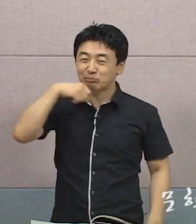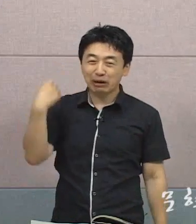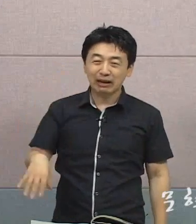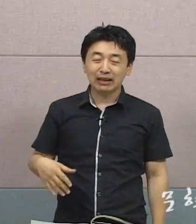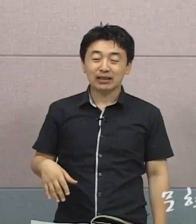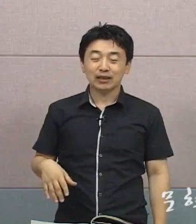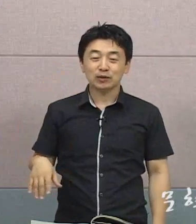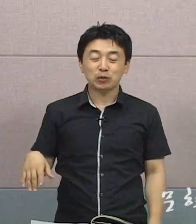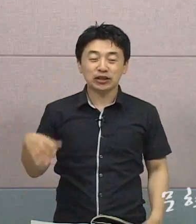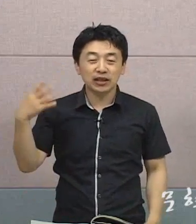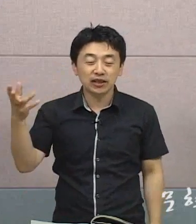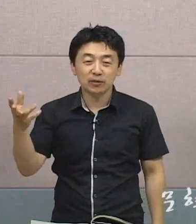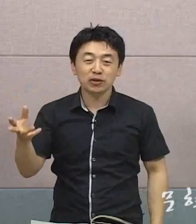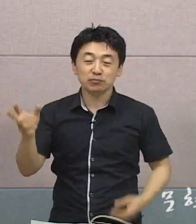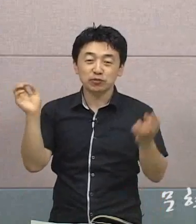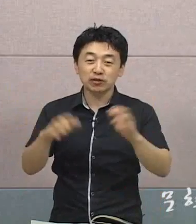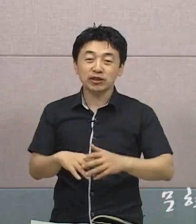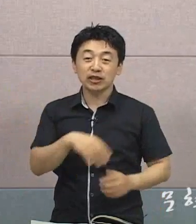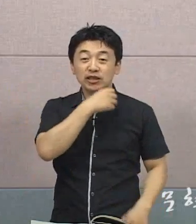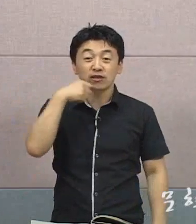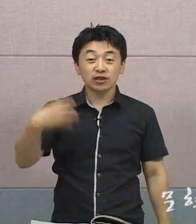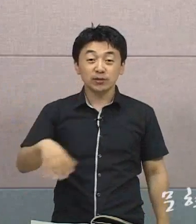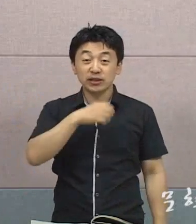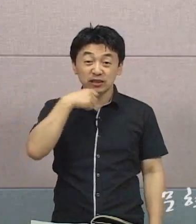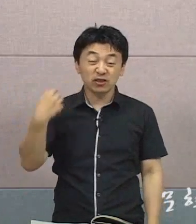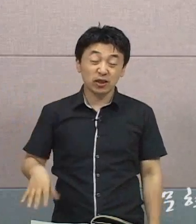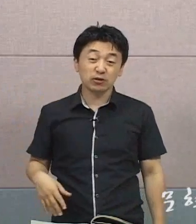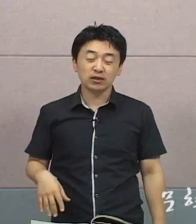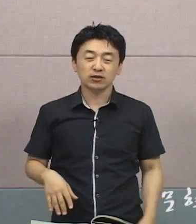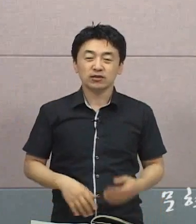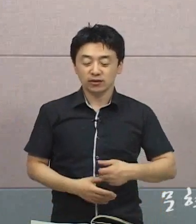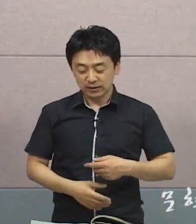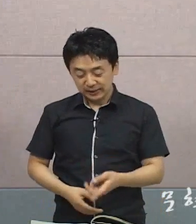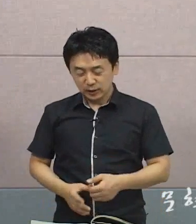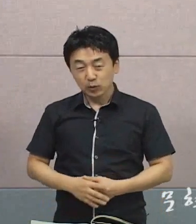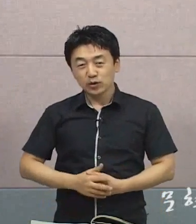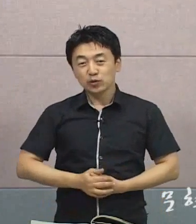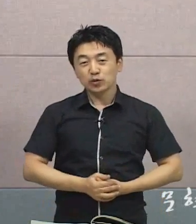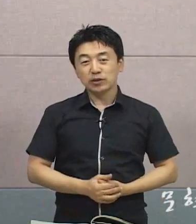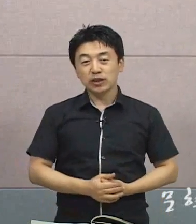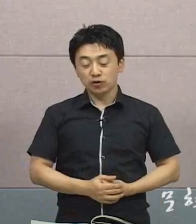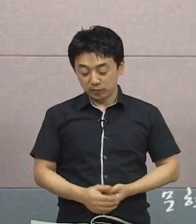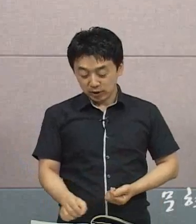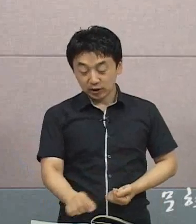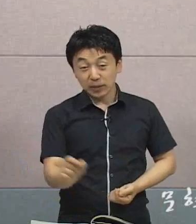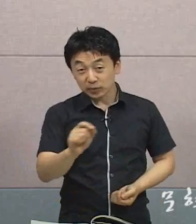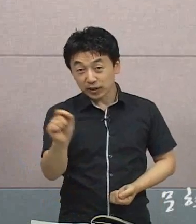아파, 뭐, 기대했다가 뭔가 무산됐네, 이런 느낌의 그때 이걸 사용을 하거든요. 그래서, 그런 식으로 좀 이해를 해주시면, 그래서